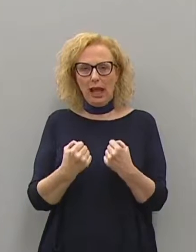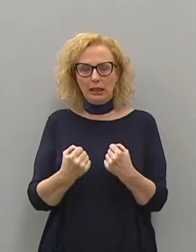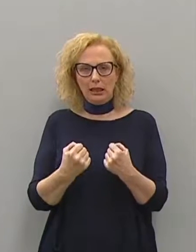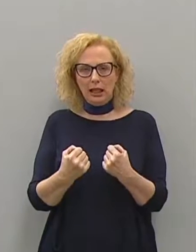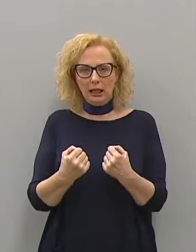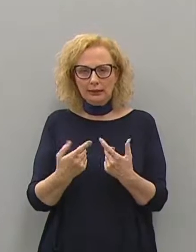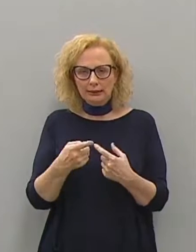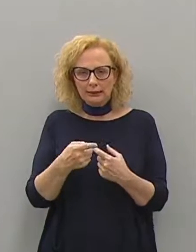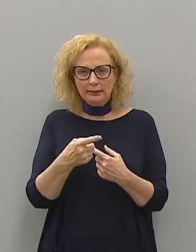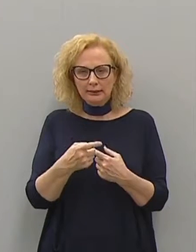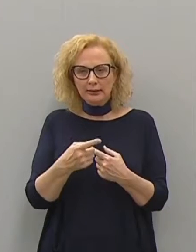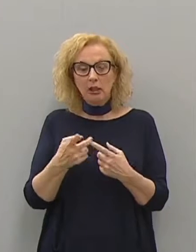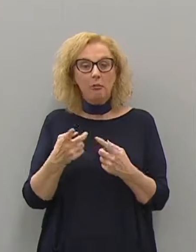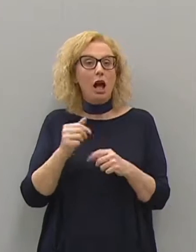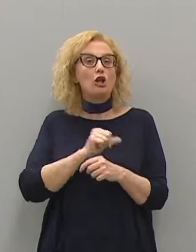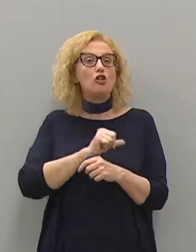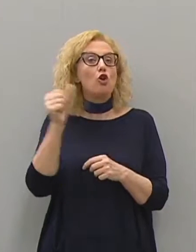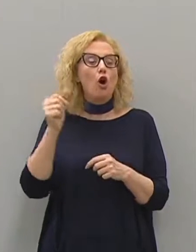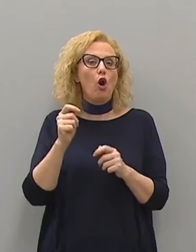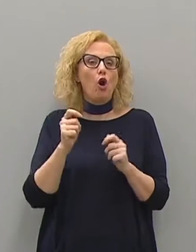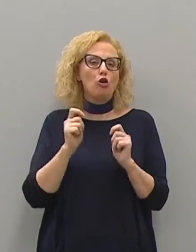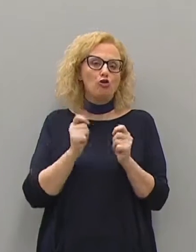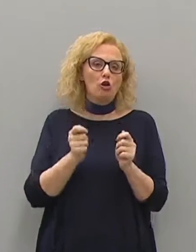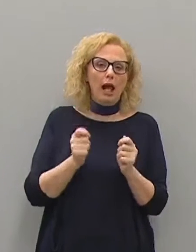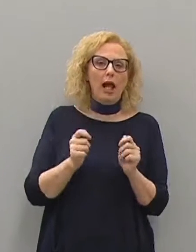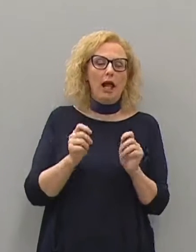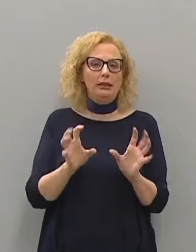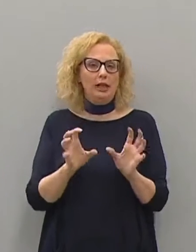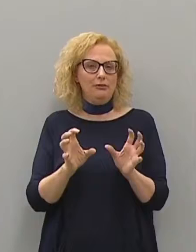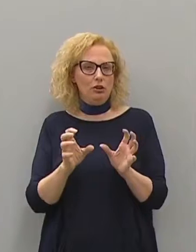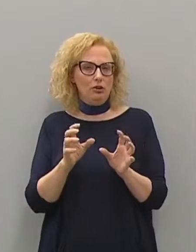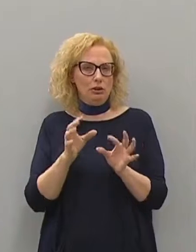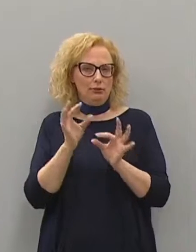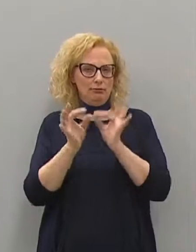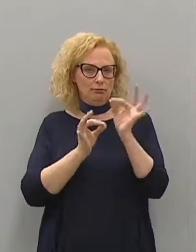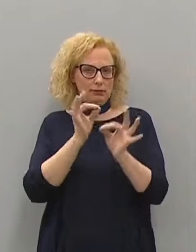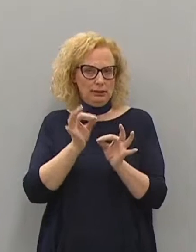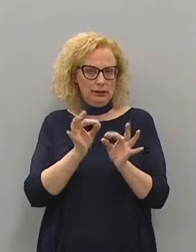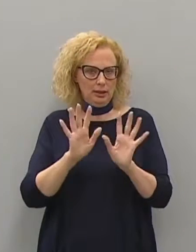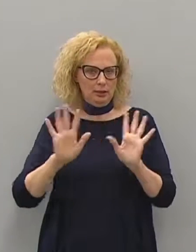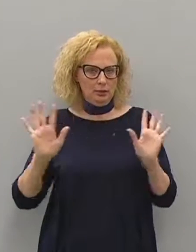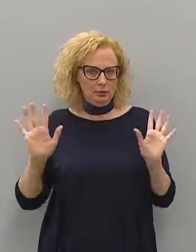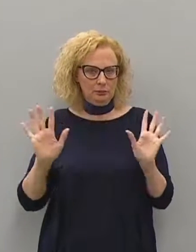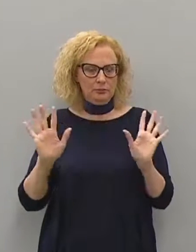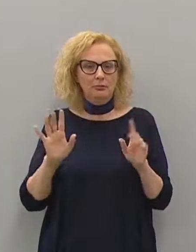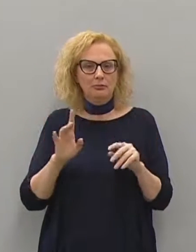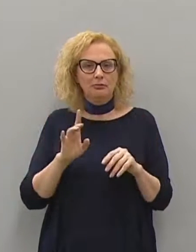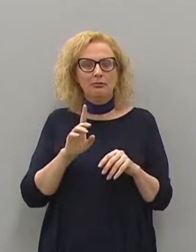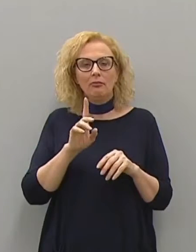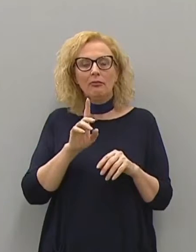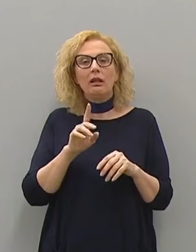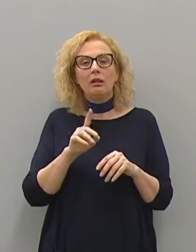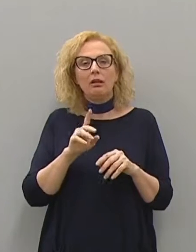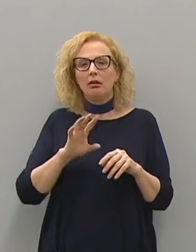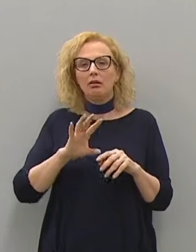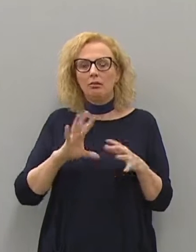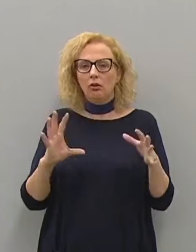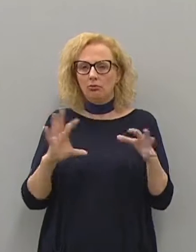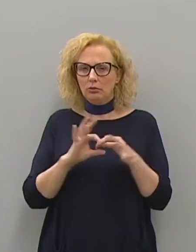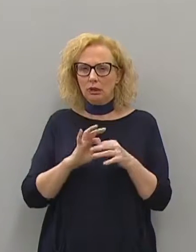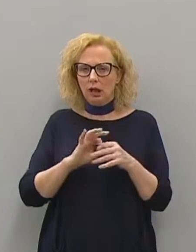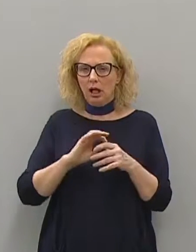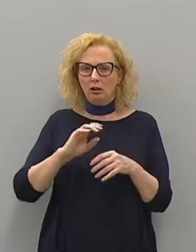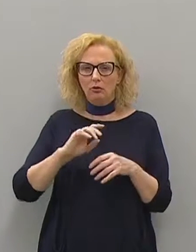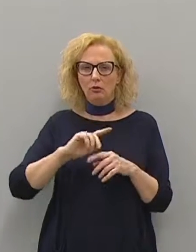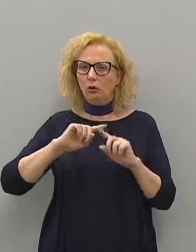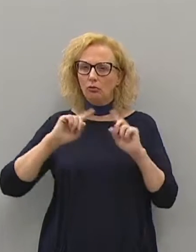appreso ma per ora solamente da emiliano tecnicamente che c'è una giovane italiana da bertone mi riguarda anche all'intero paese è evidente